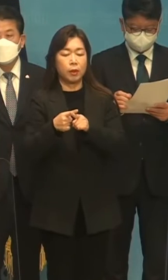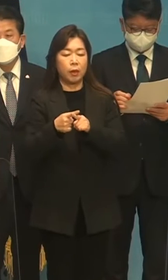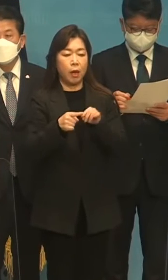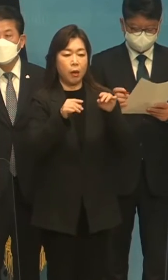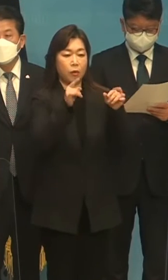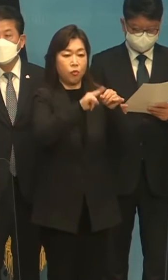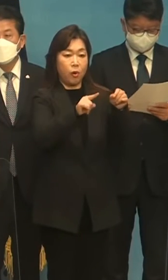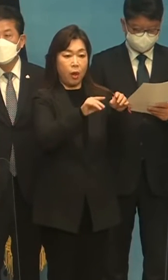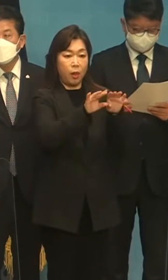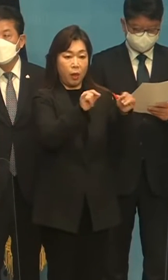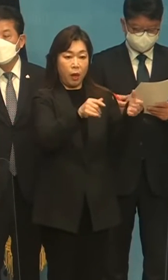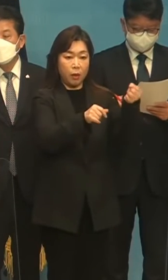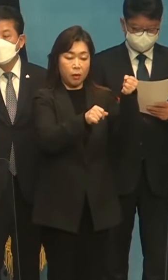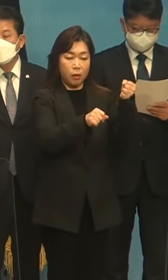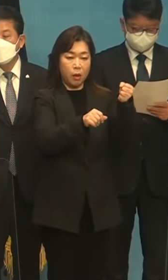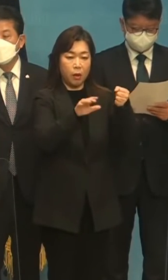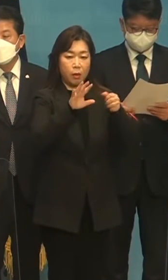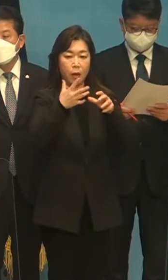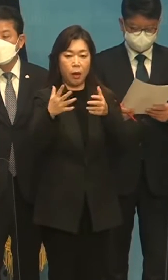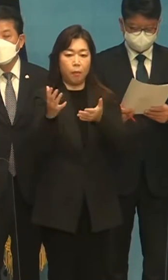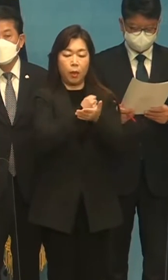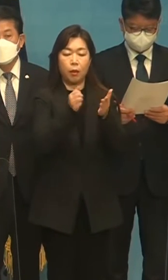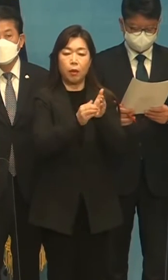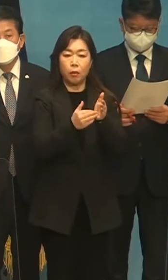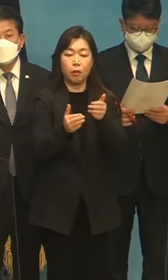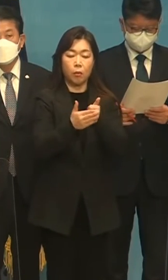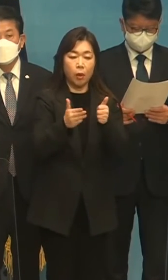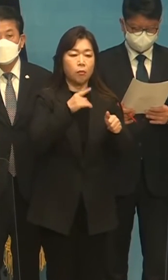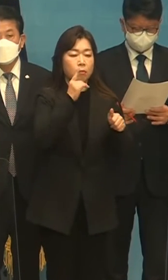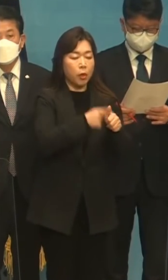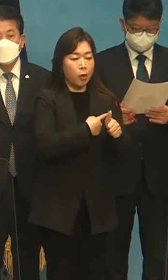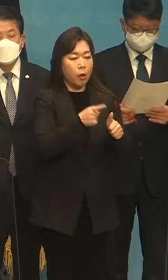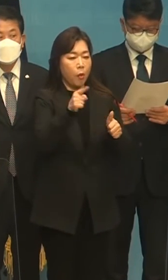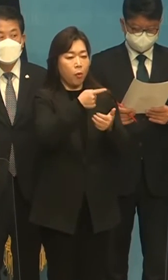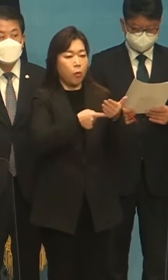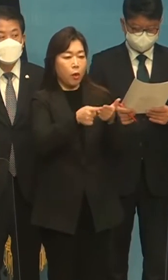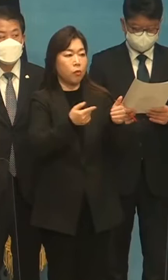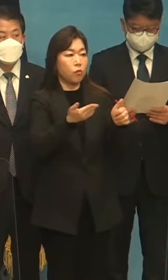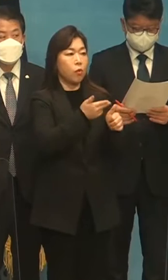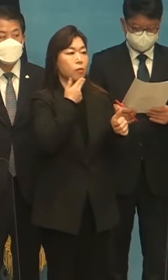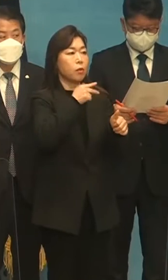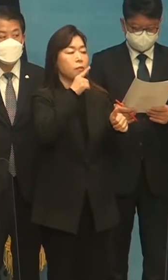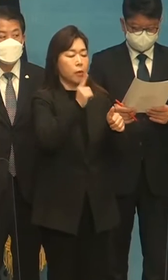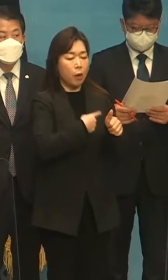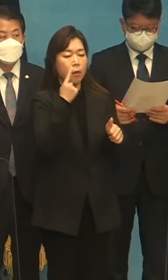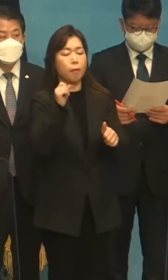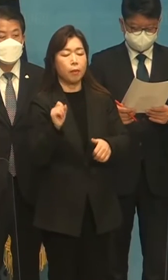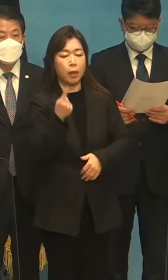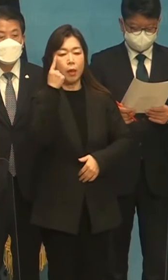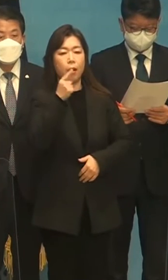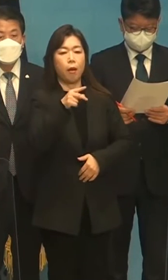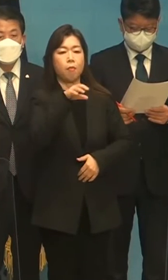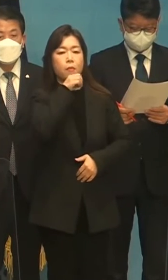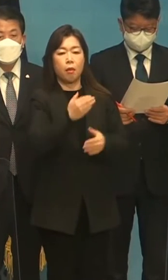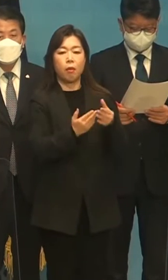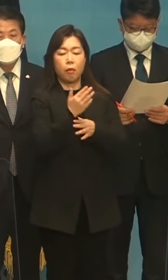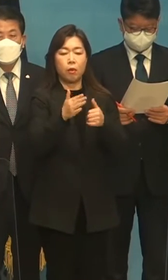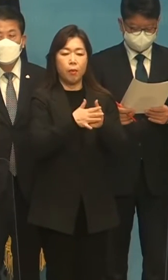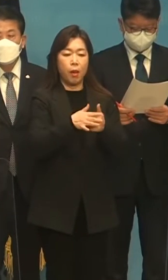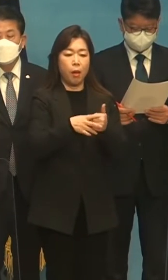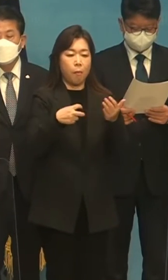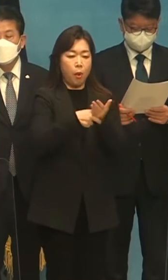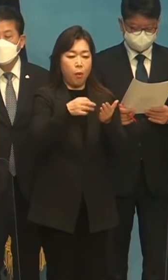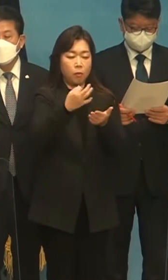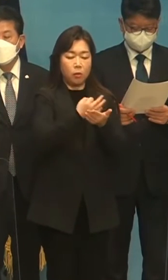편입하고 국가재산처럼 활용하며 조계종에 어떤 보상도 하지 않으면서 시작됐다. 이에 조계종은